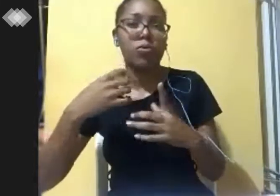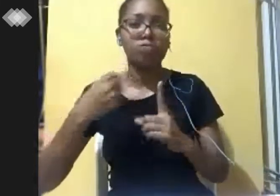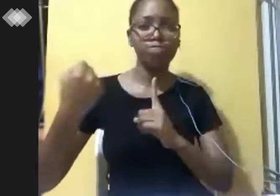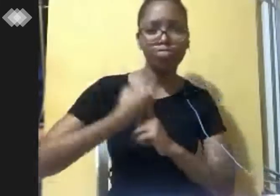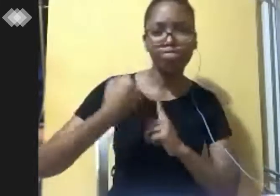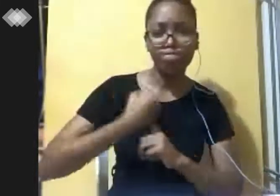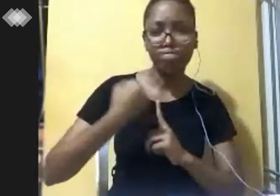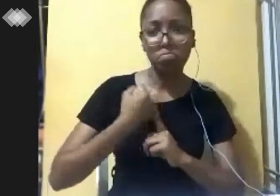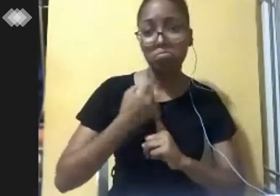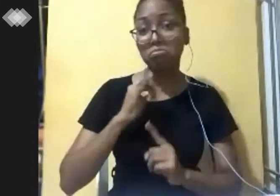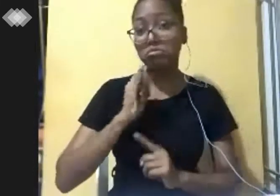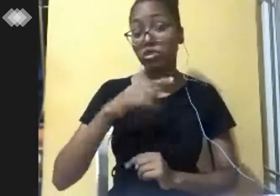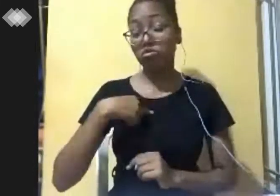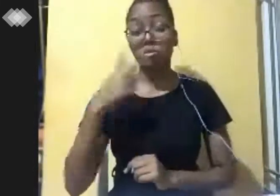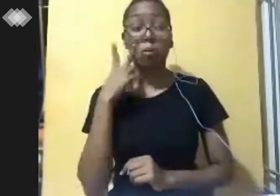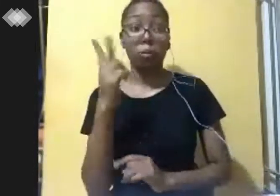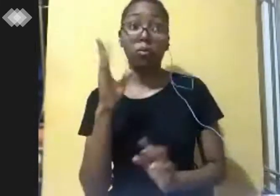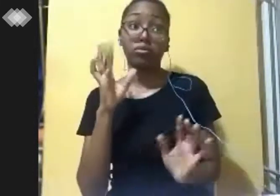Fue lo que pude como notar ahí.